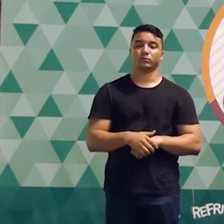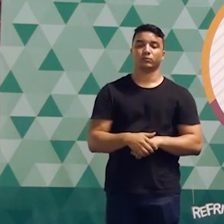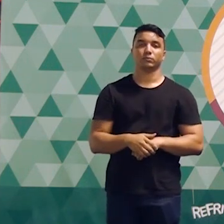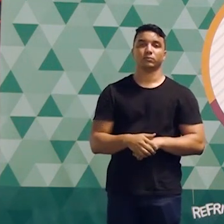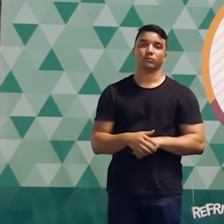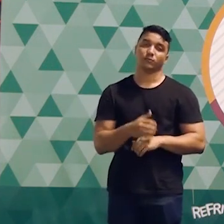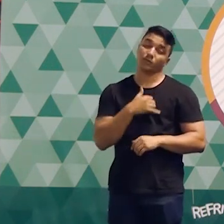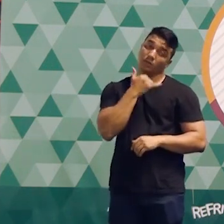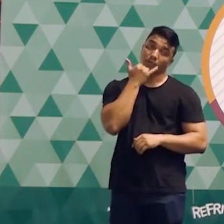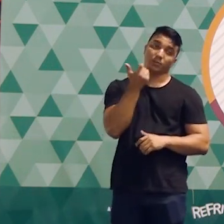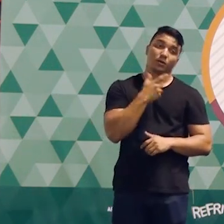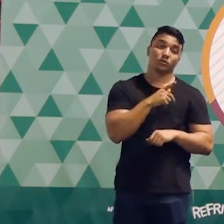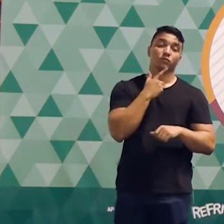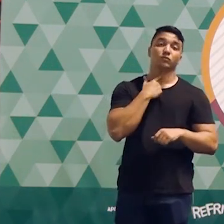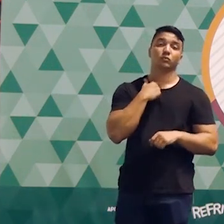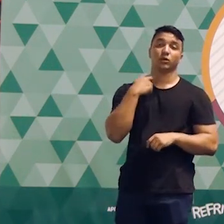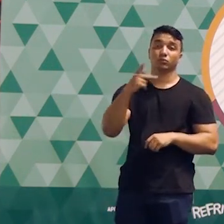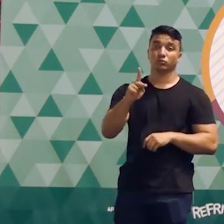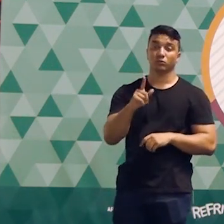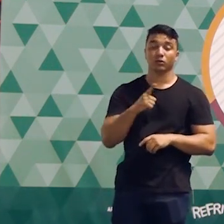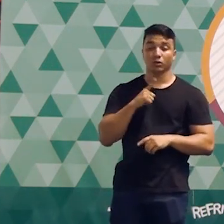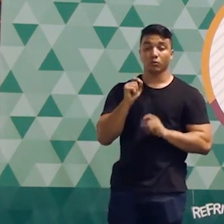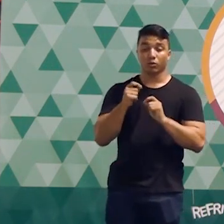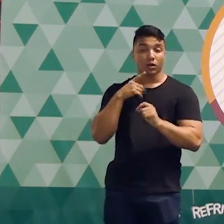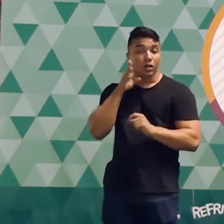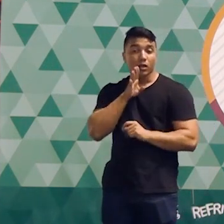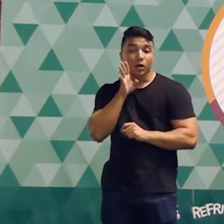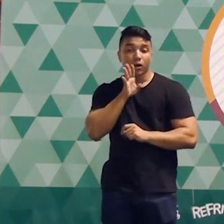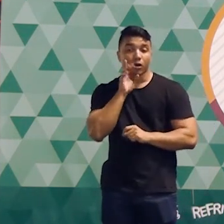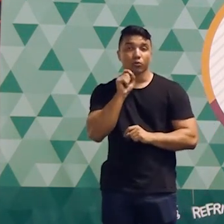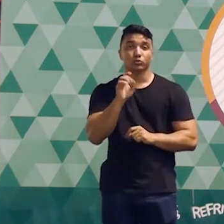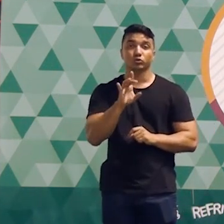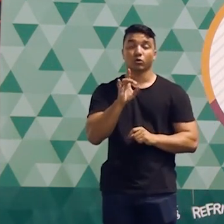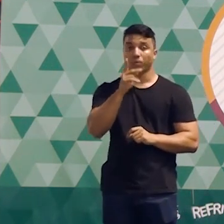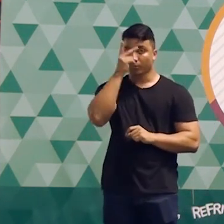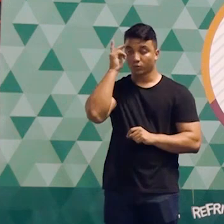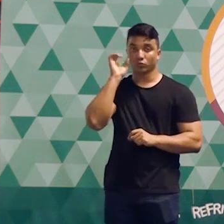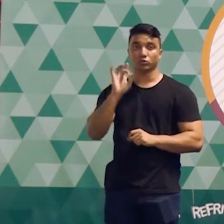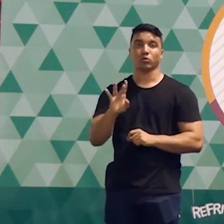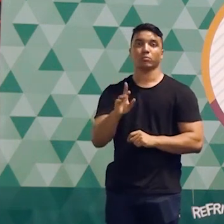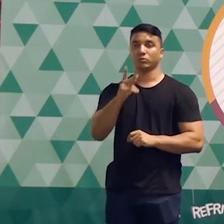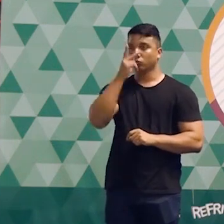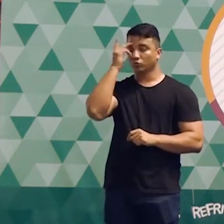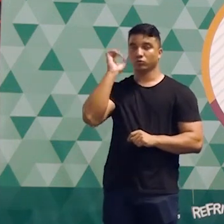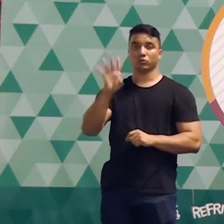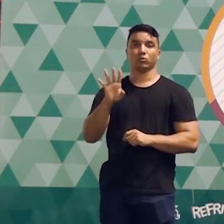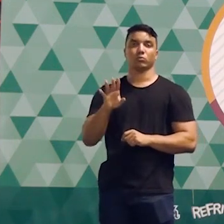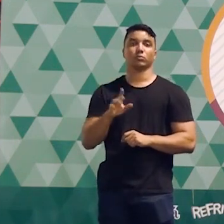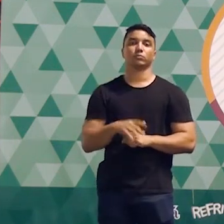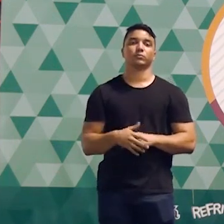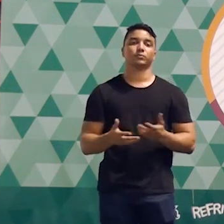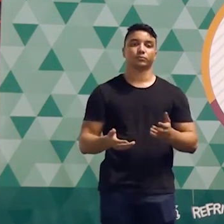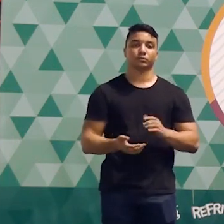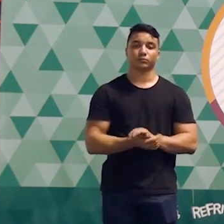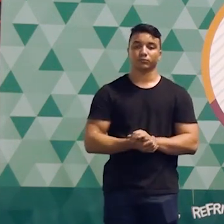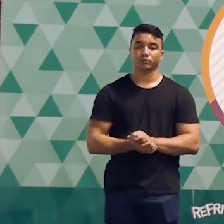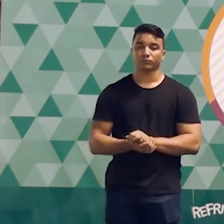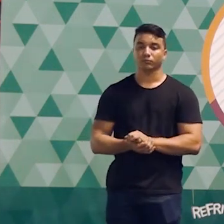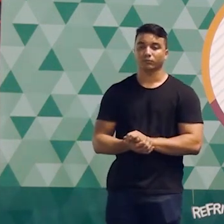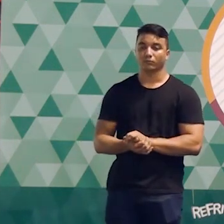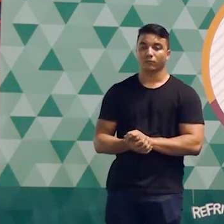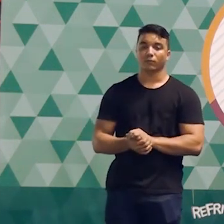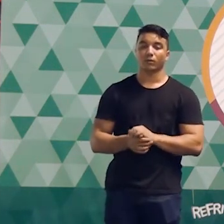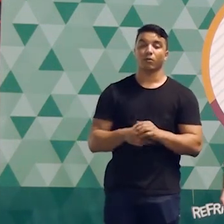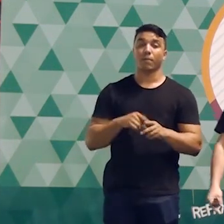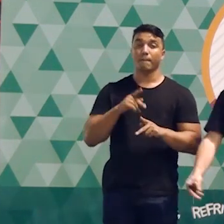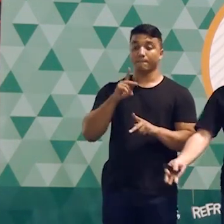Então depende do que você quer, certo? Mas isso aí tem uma coisa muito legal. Só gente faz isso aí, certo? Máquina não tem essa criatividade.